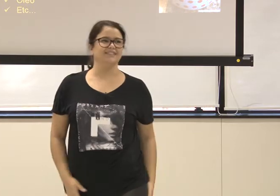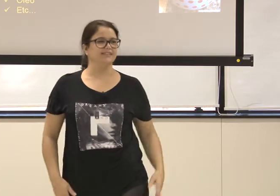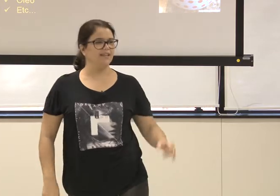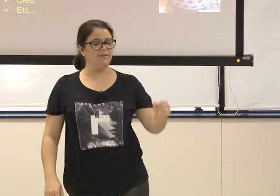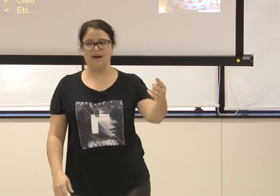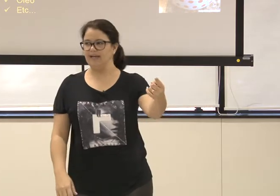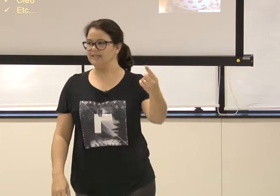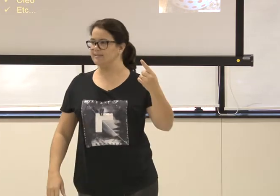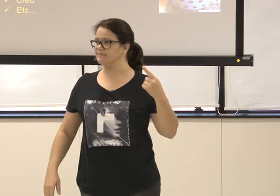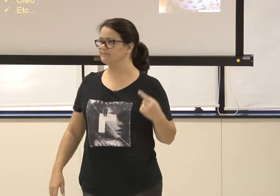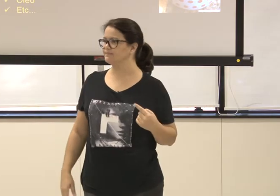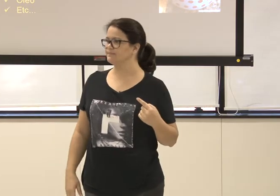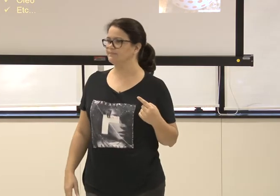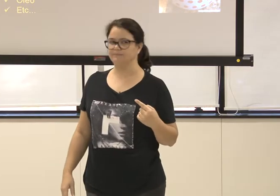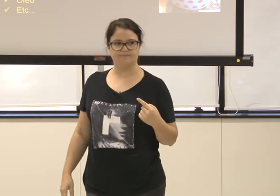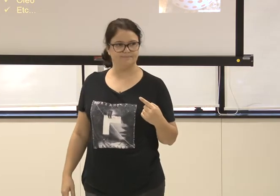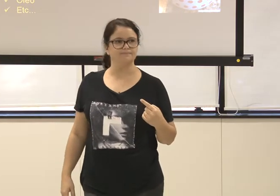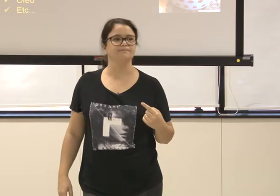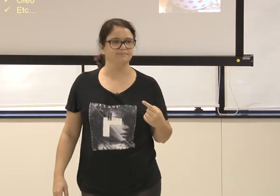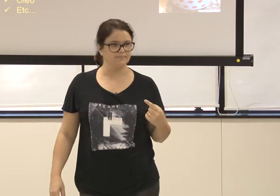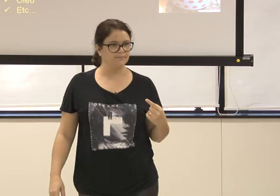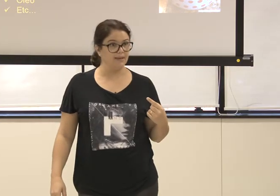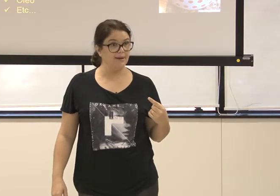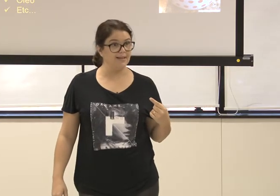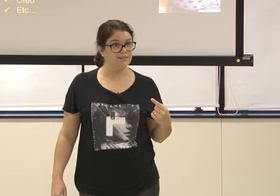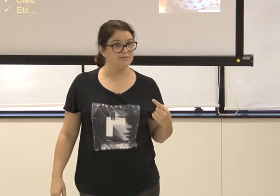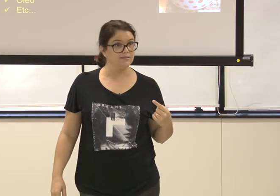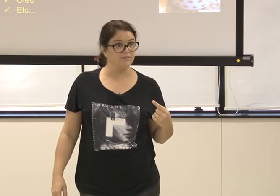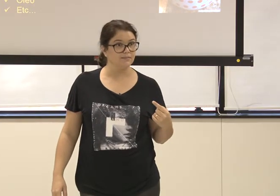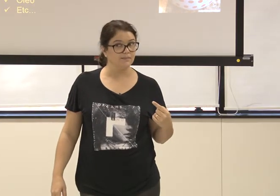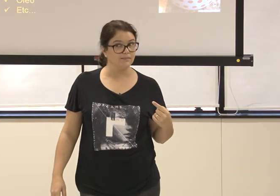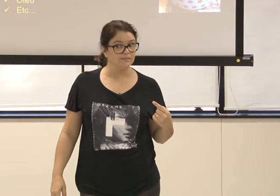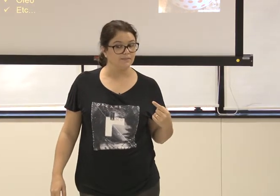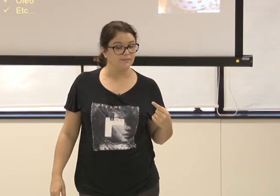Quem mais? Quem mais?